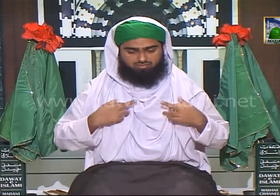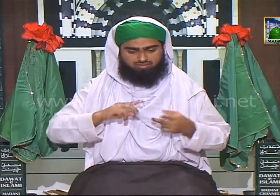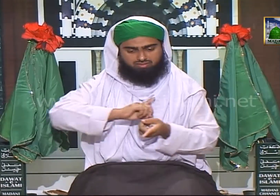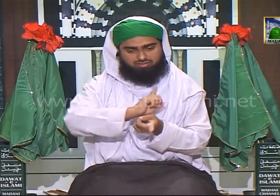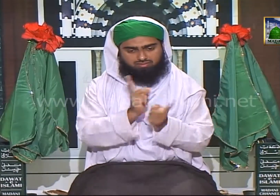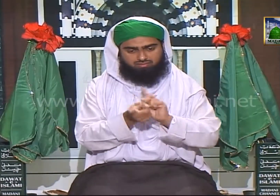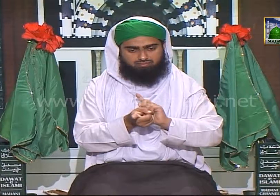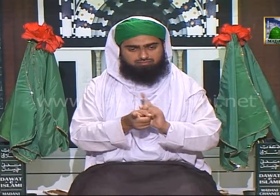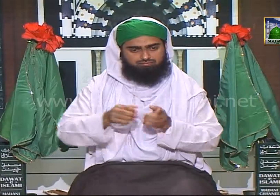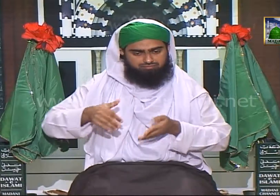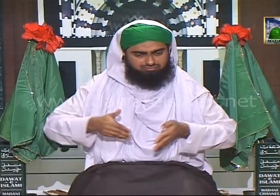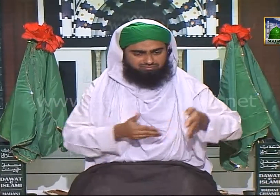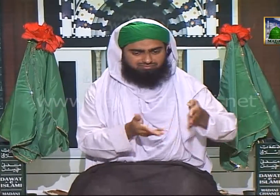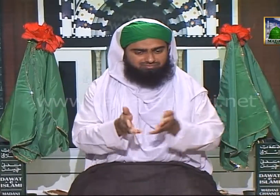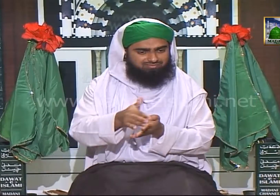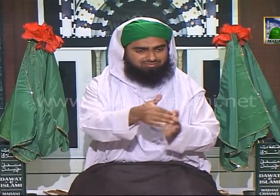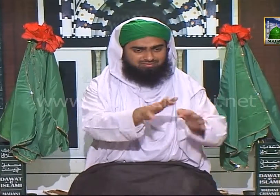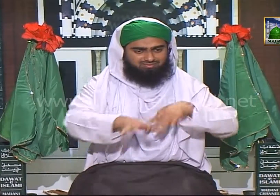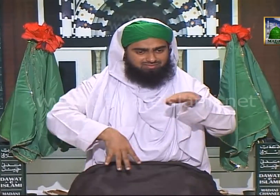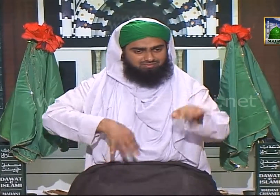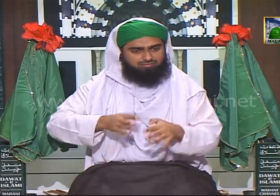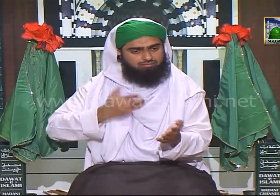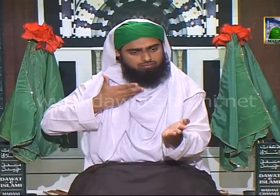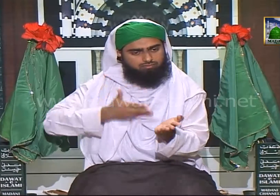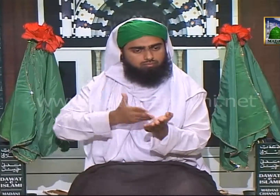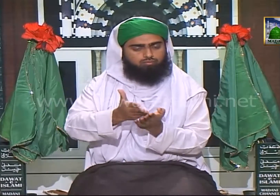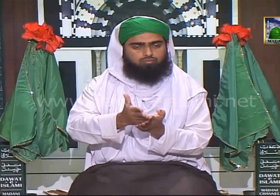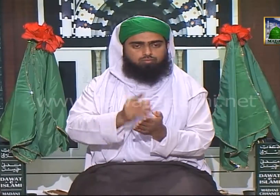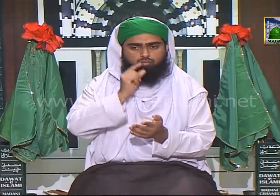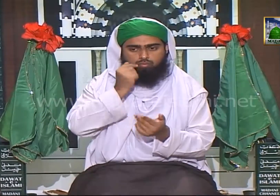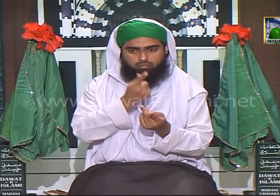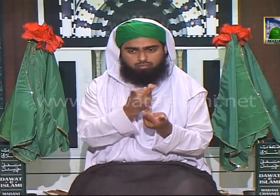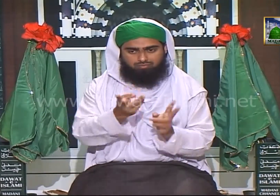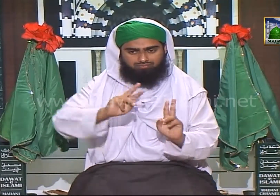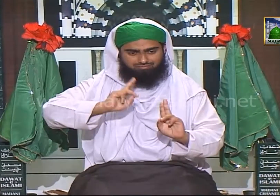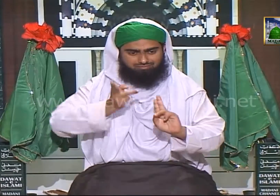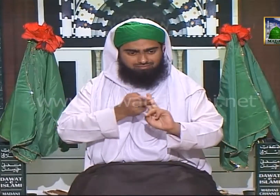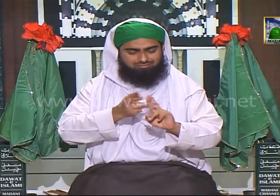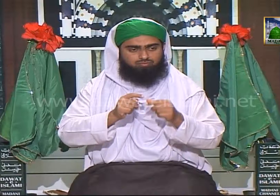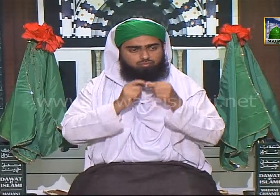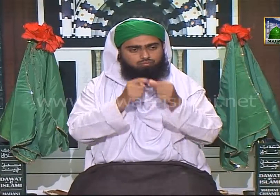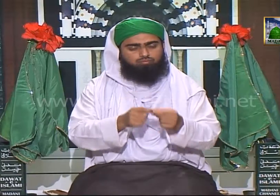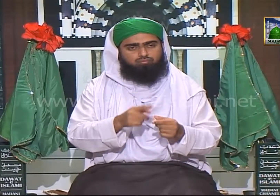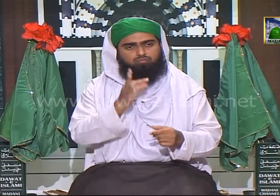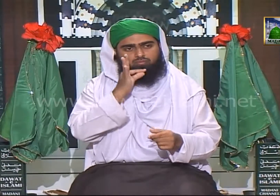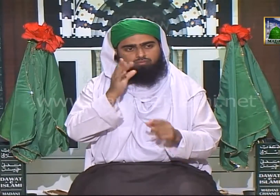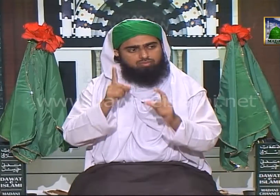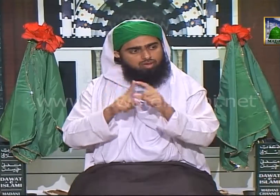اپنا لباس تبدیل کر کے گلیوں اور بازاروں میں نکل جاتے اور لوگوں سے اپنے بارے میں معلومات کرتے کہ